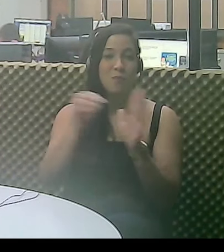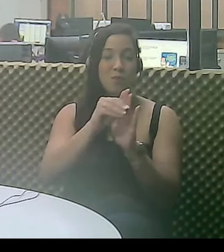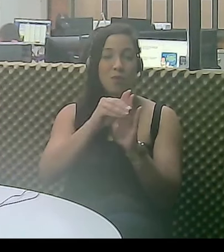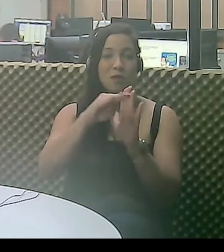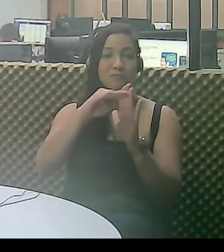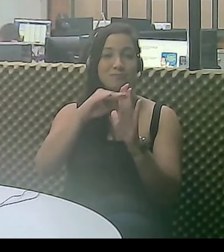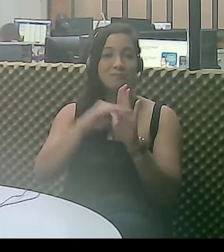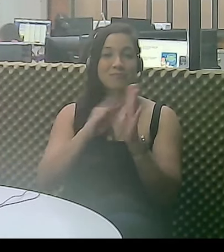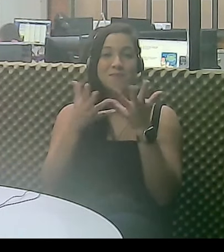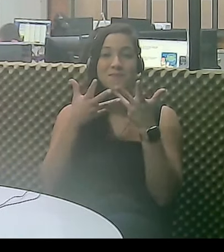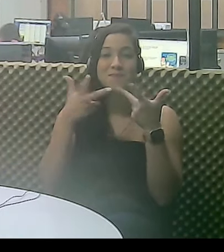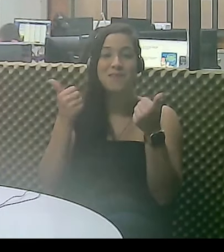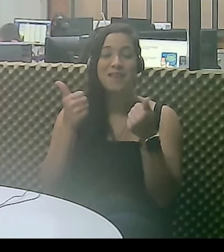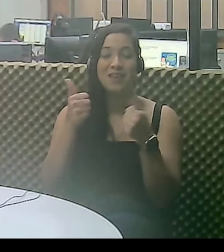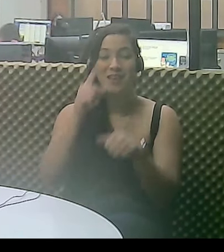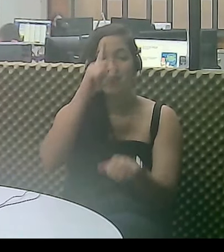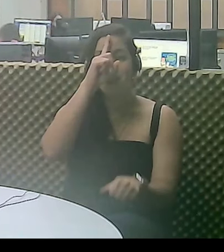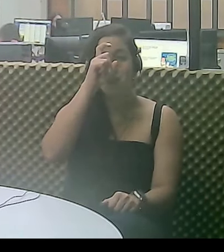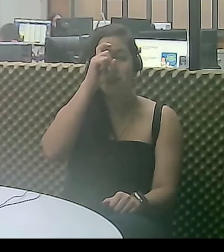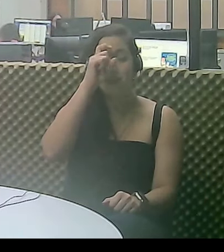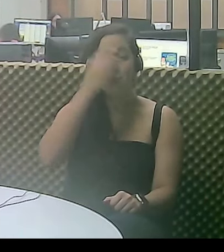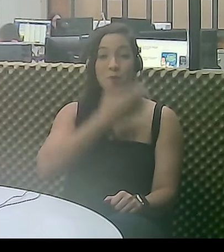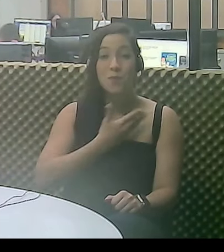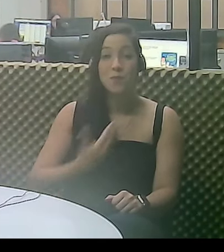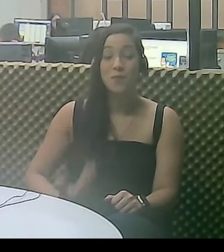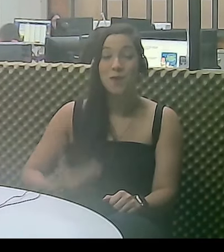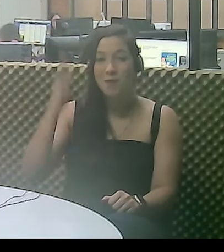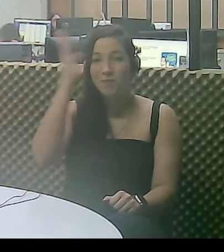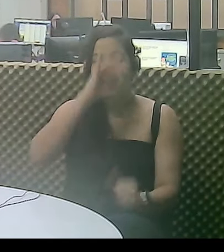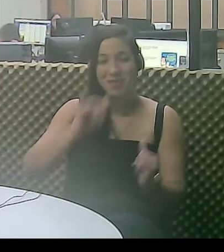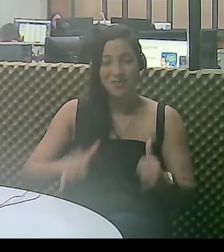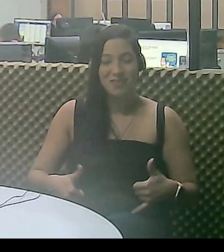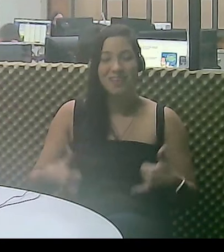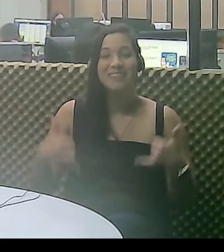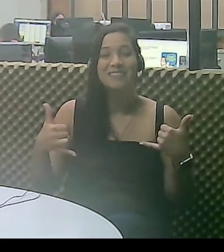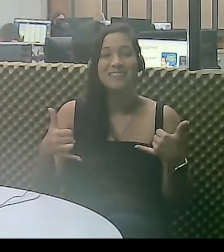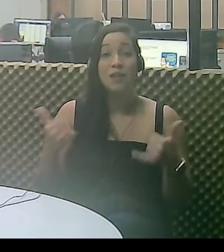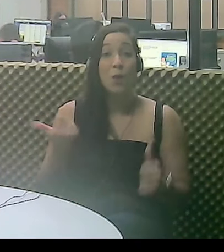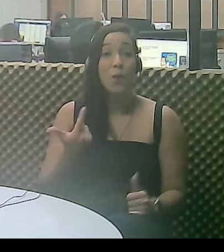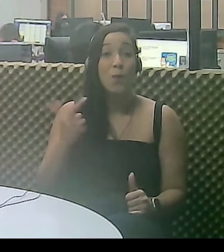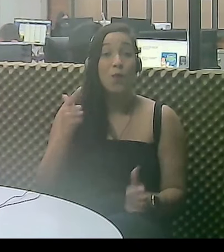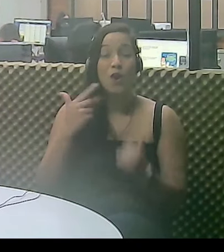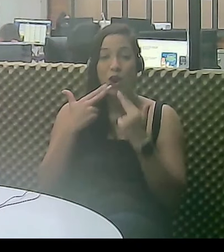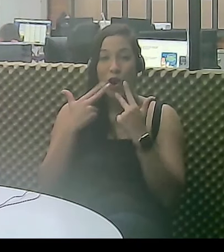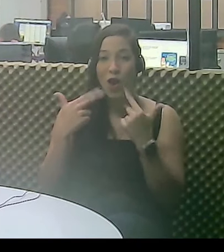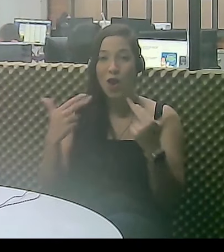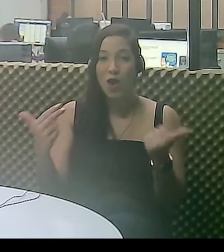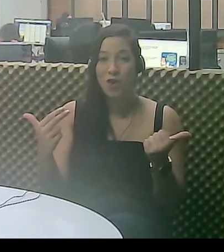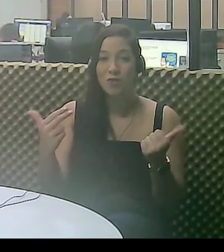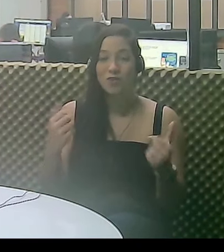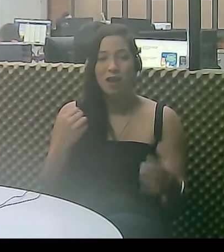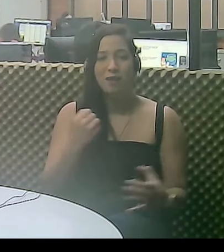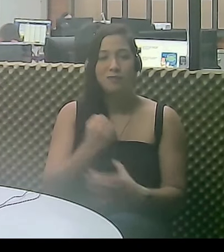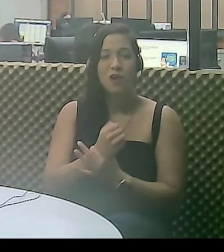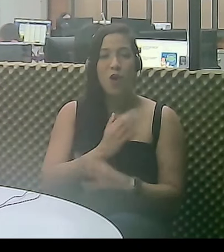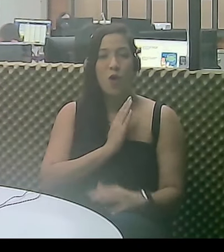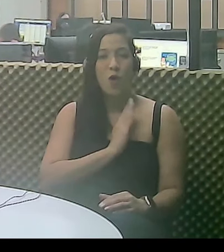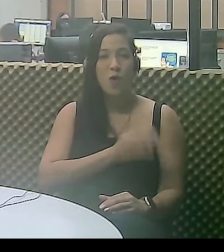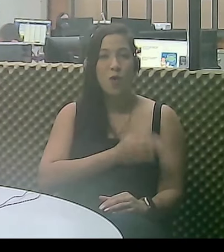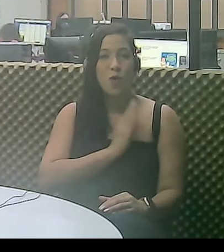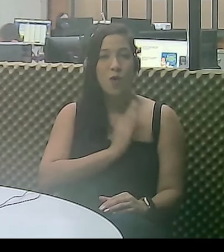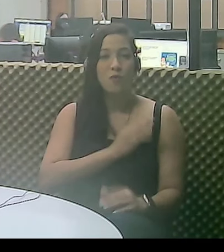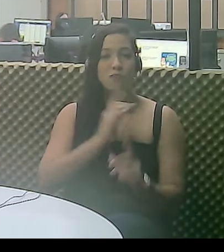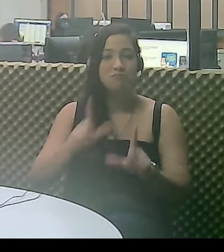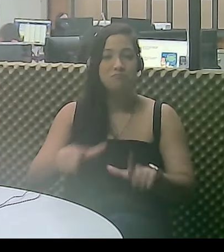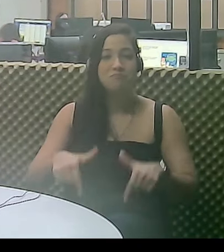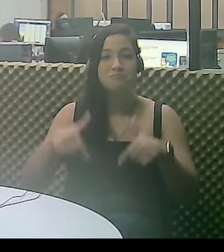dos melhores hospitais públicos do Brasil. Dá um orgulho, né? E outra novidade é o Guardiões do Coração, uma